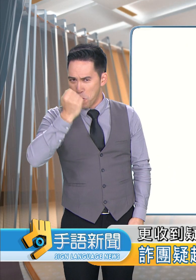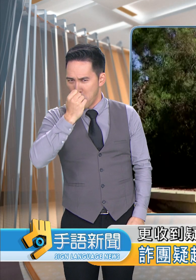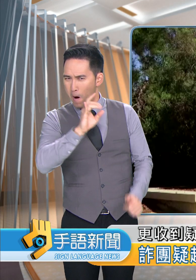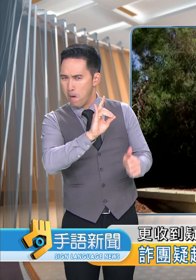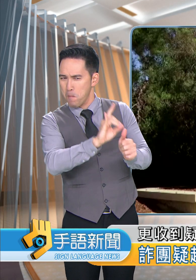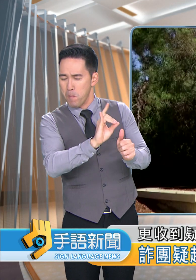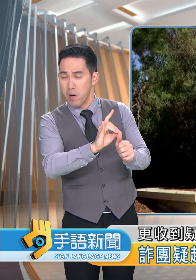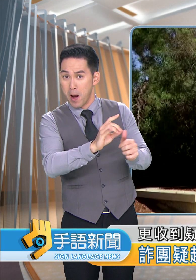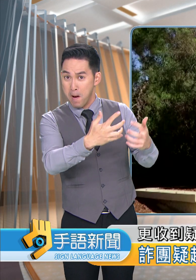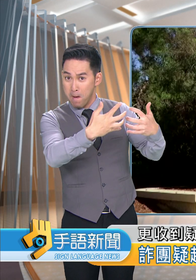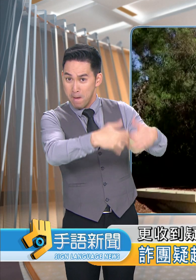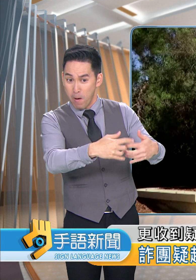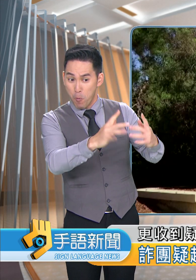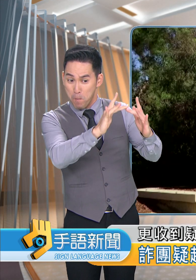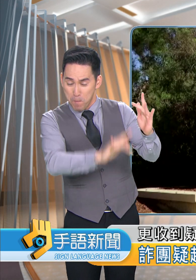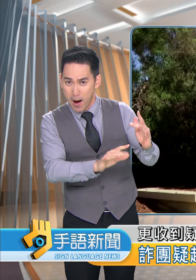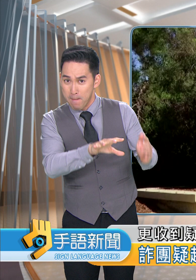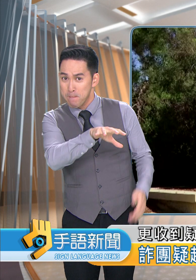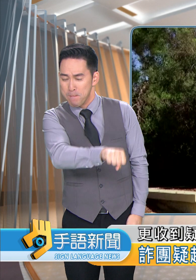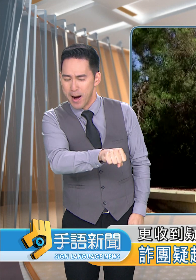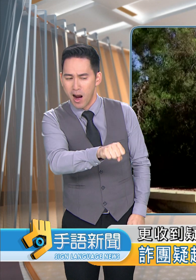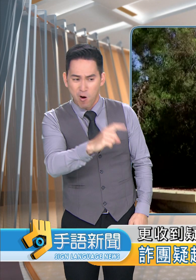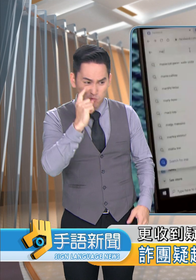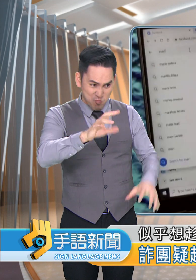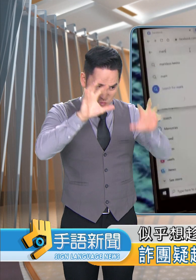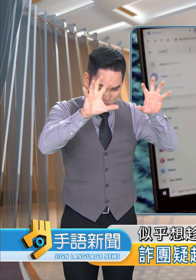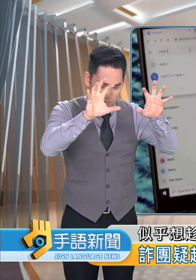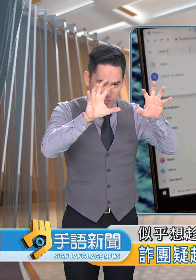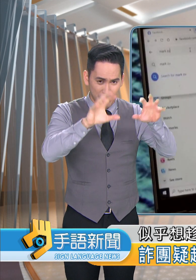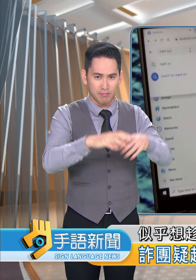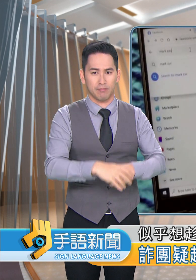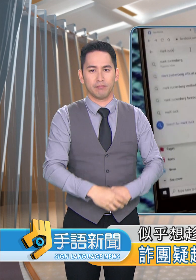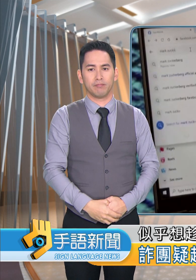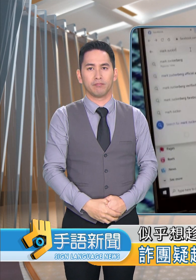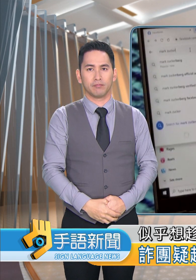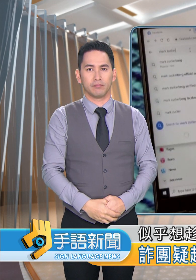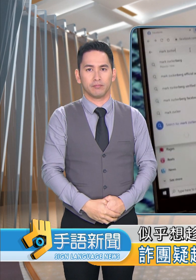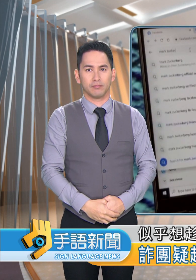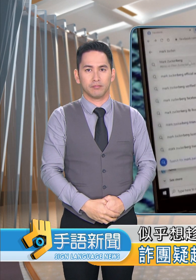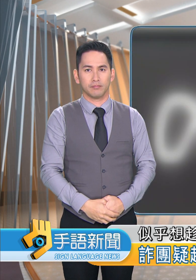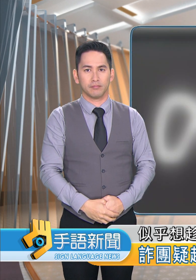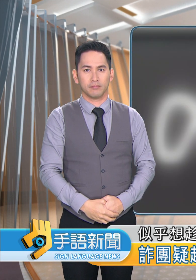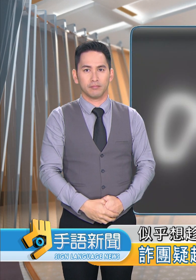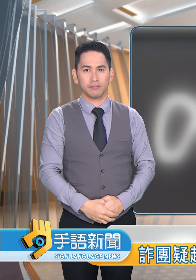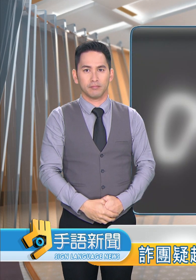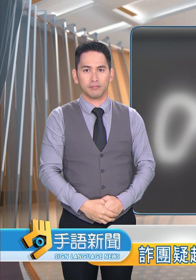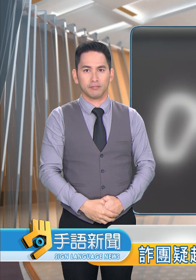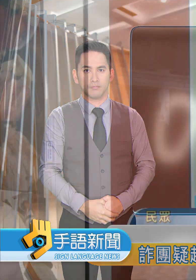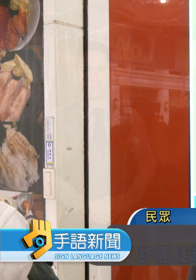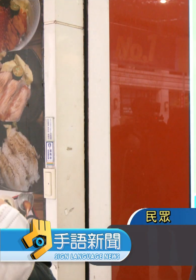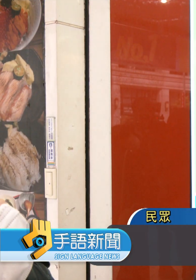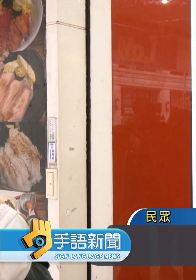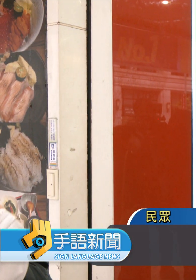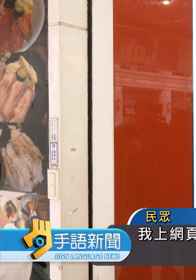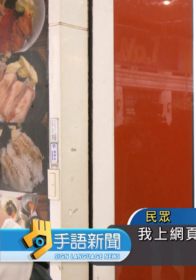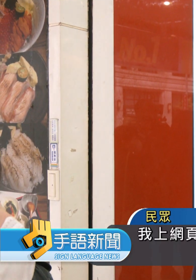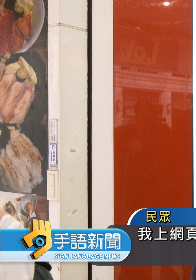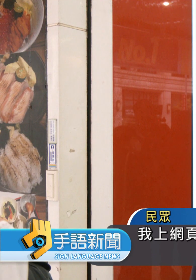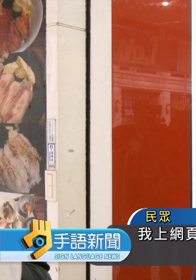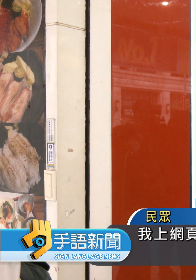似诈骗集团的 email， 似乎想趁着宕机事件行骗。 我上网页查，因为 FB 也